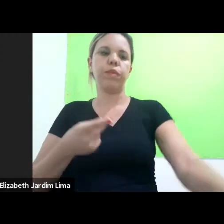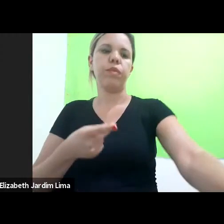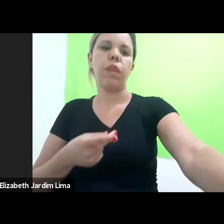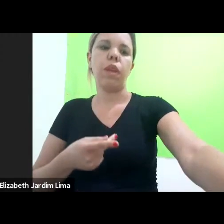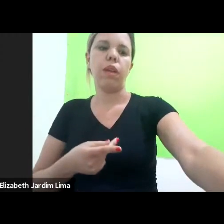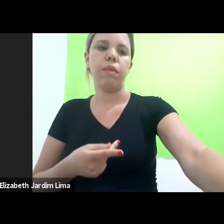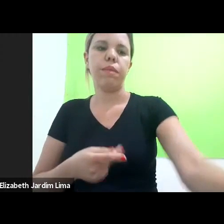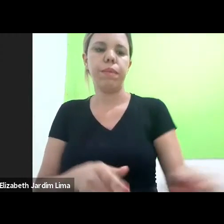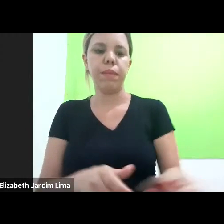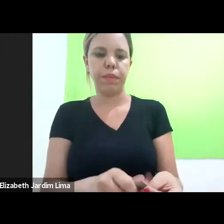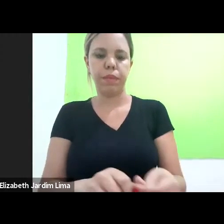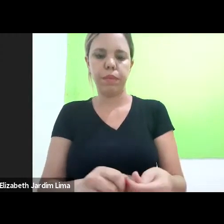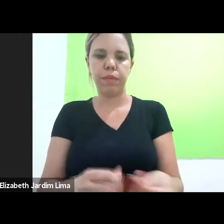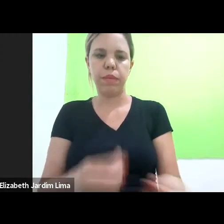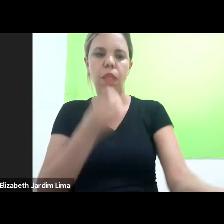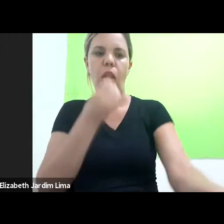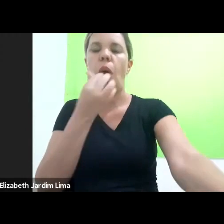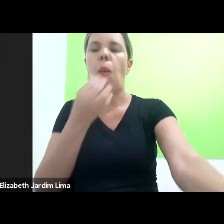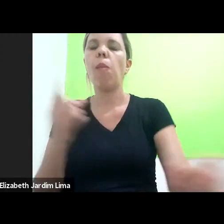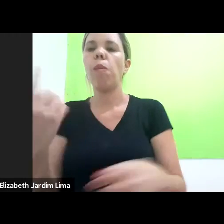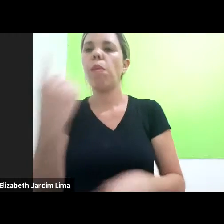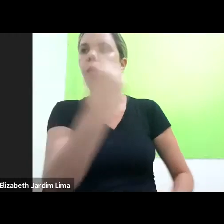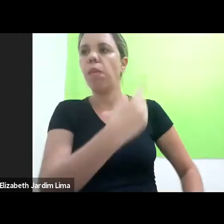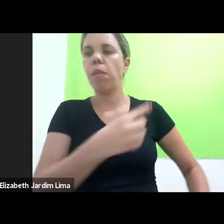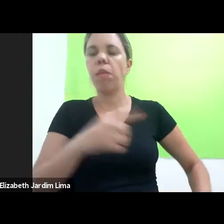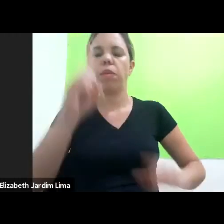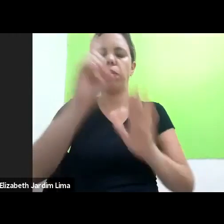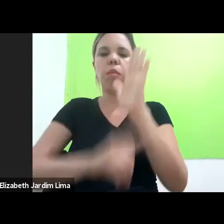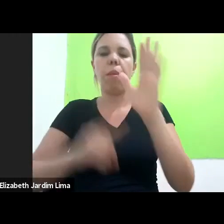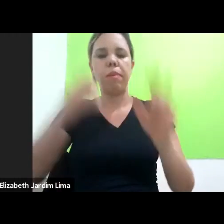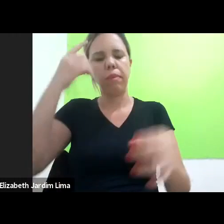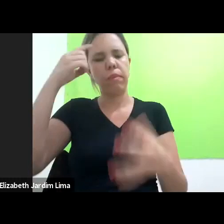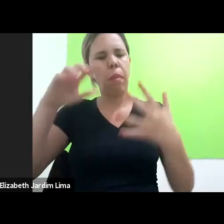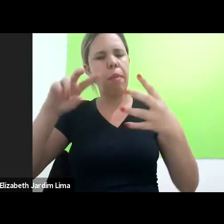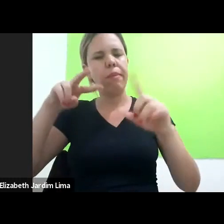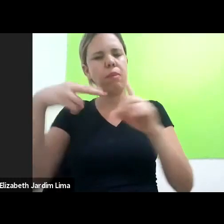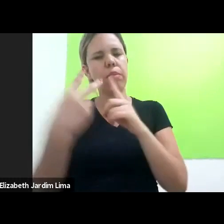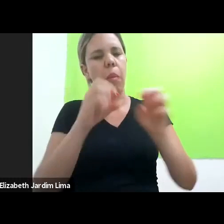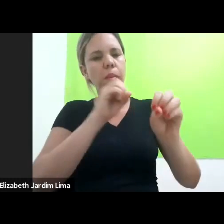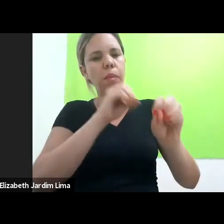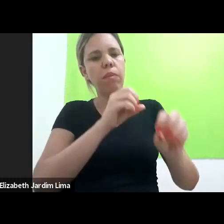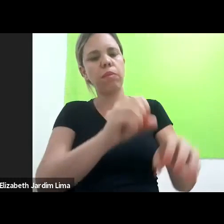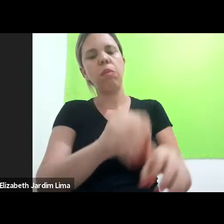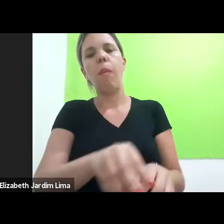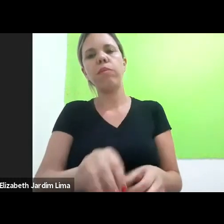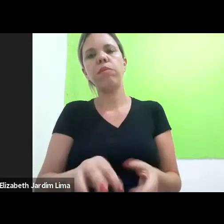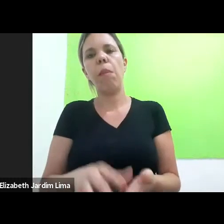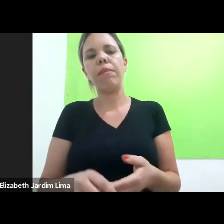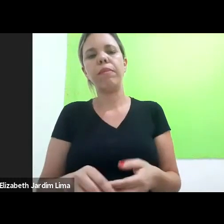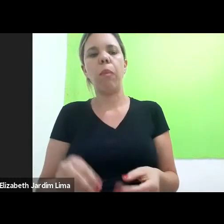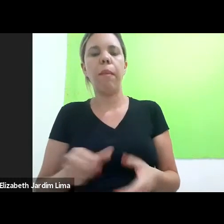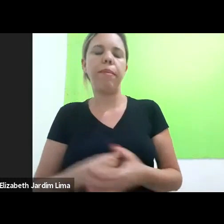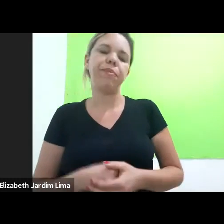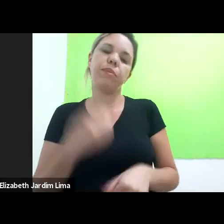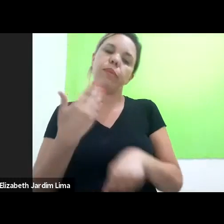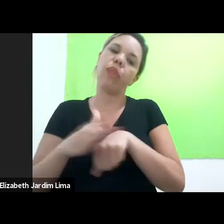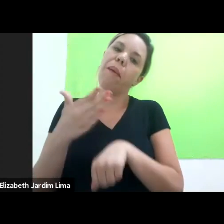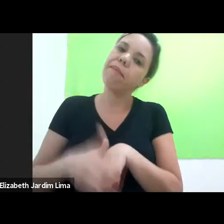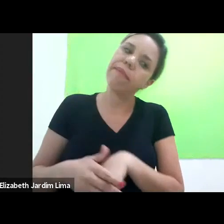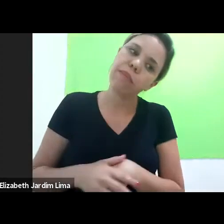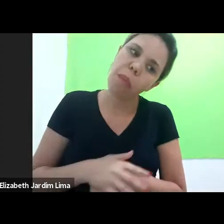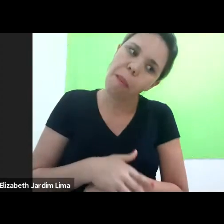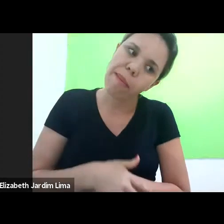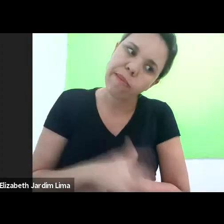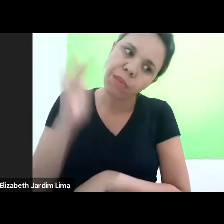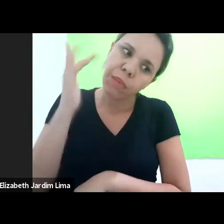direito individual. E pensando nessa perspectiva de ensino, né, e prática, eu acho